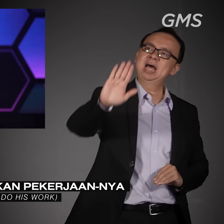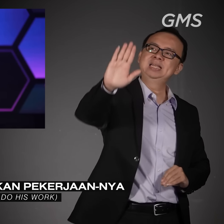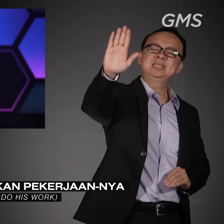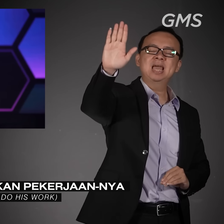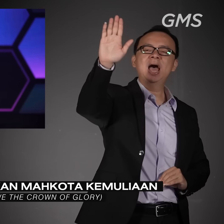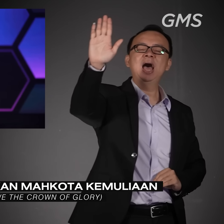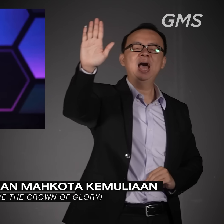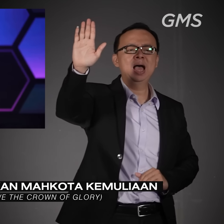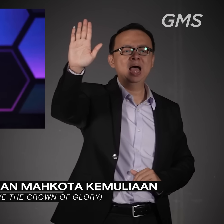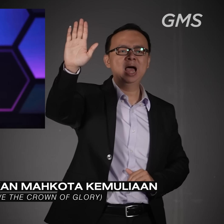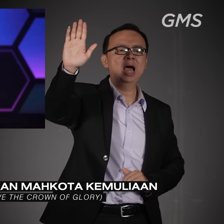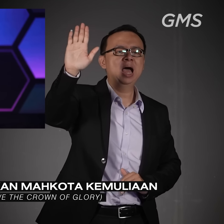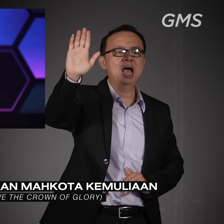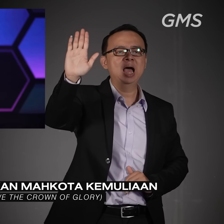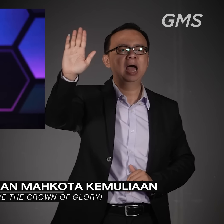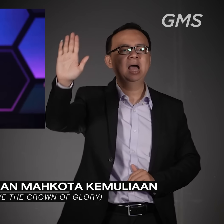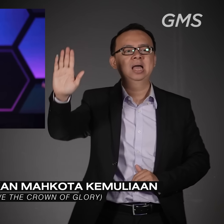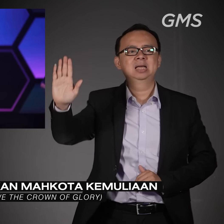pekerjaannya